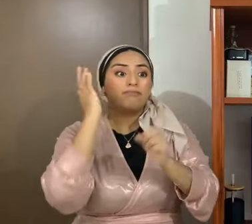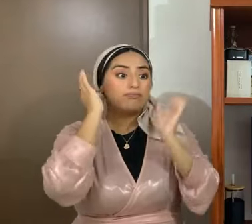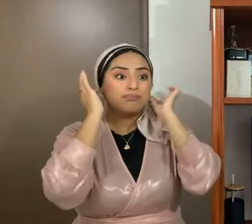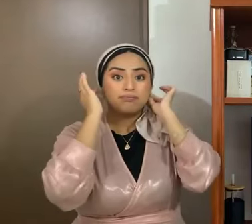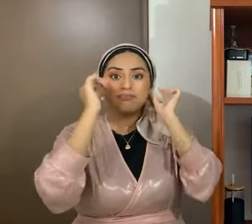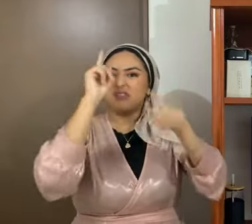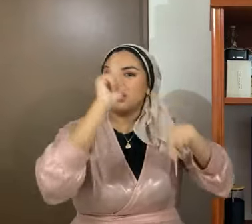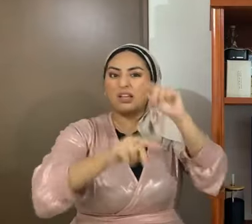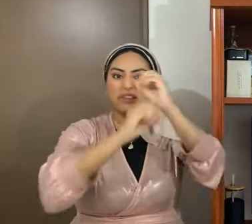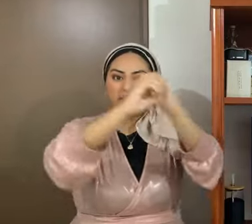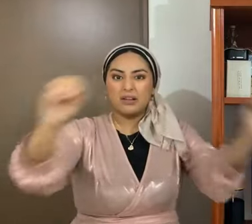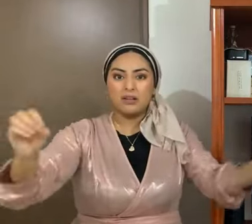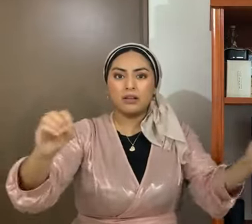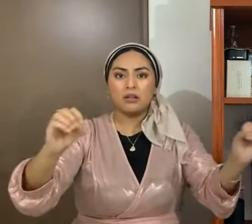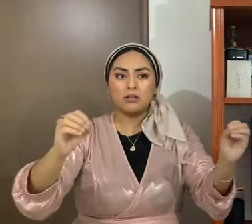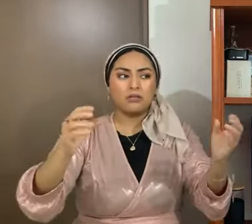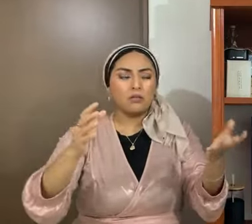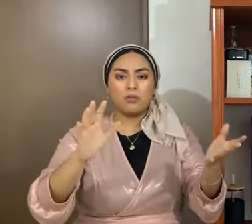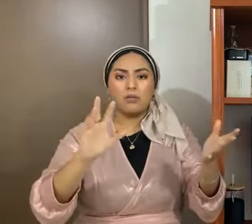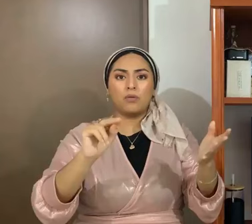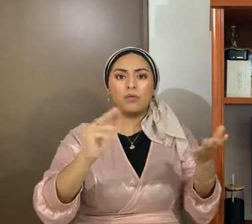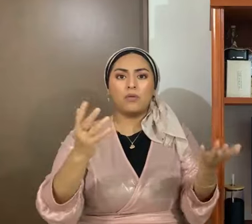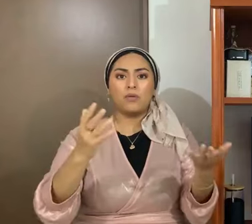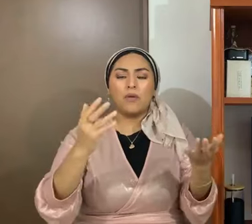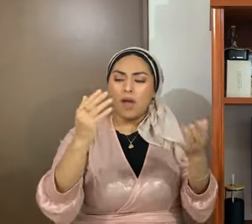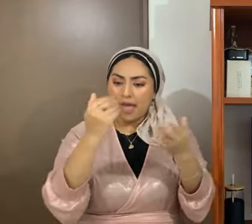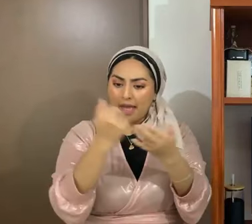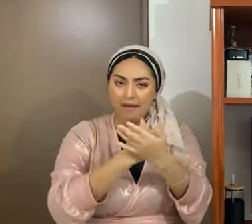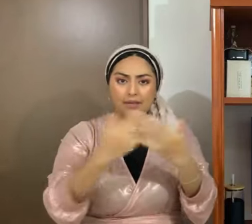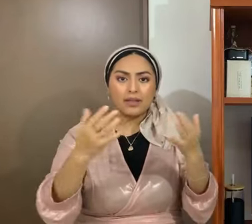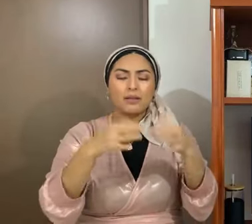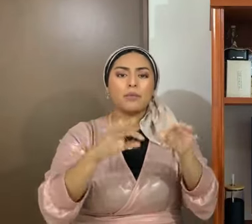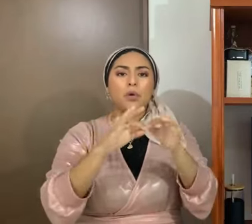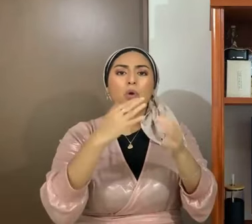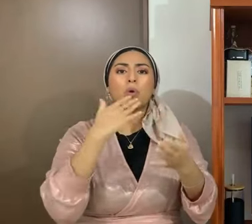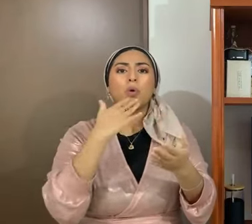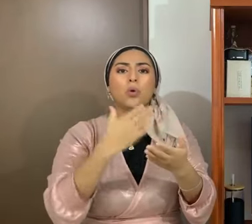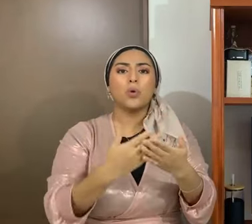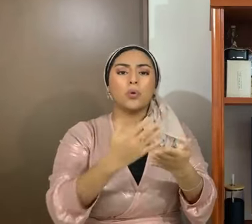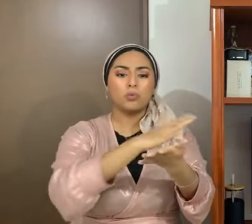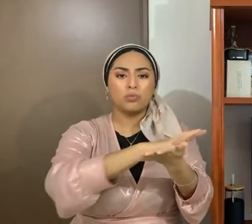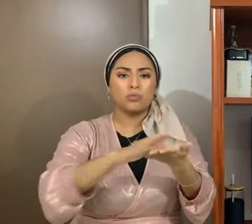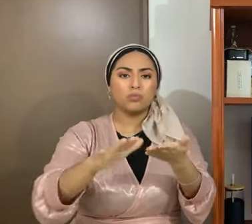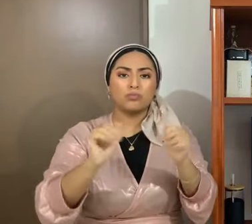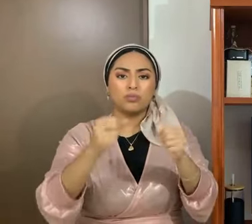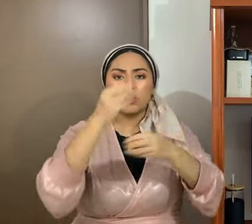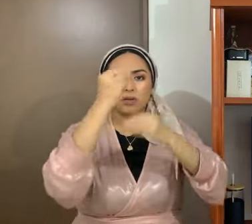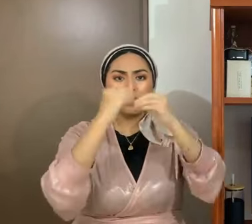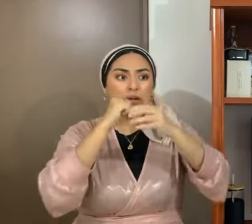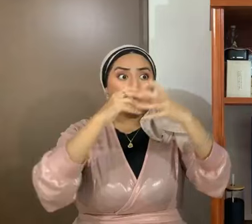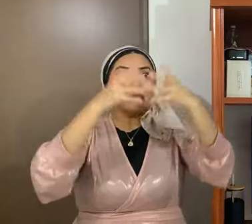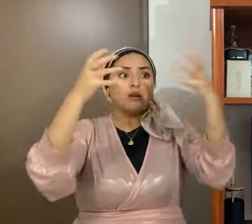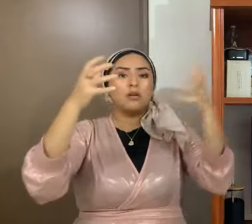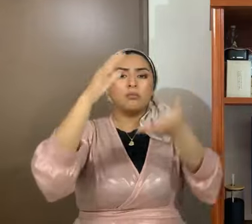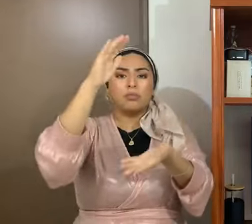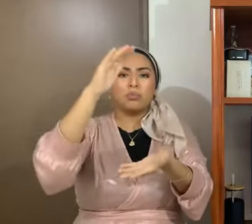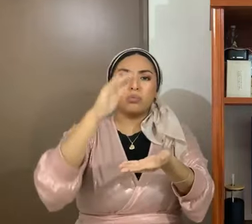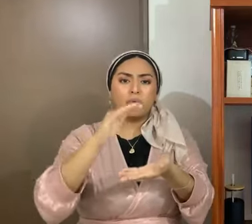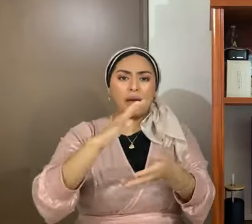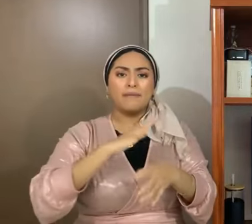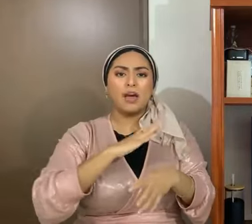no puedes usar nada. No, claro que no. Todo con recato y con modestia. Todo con